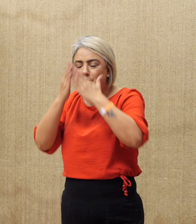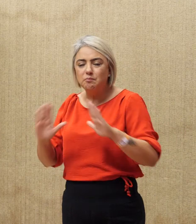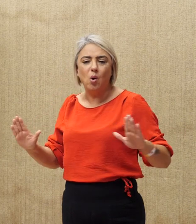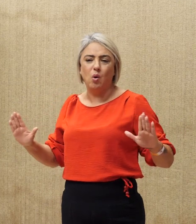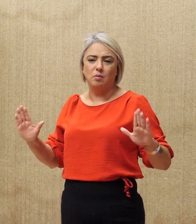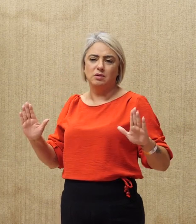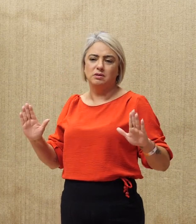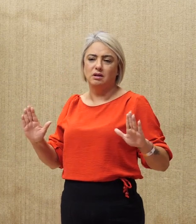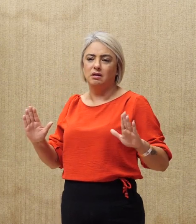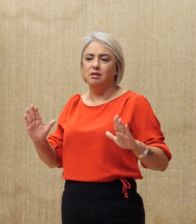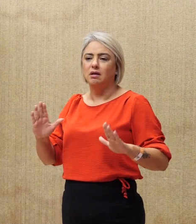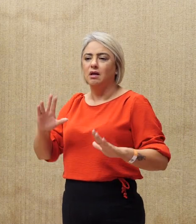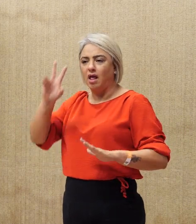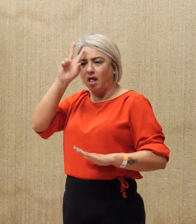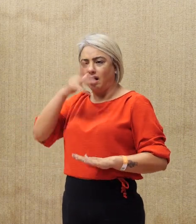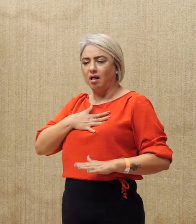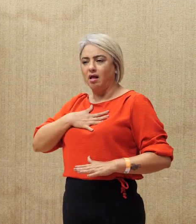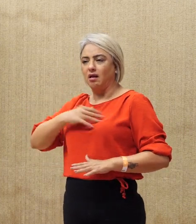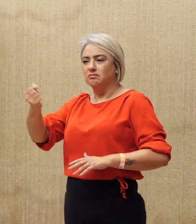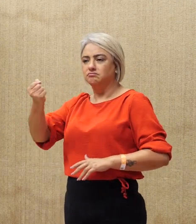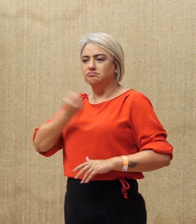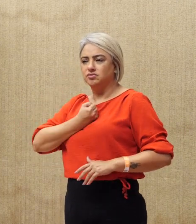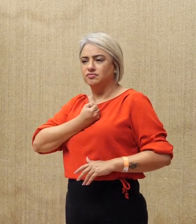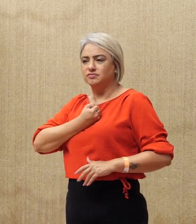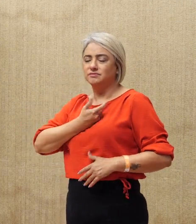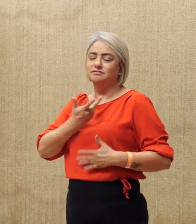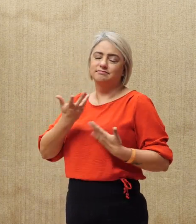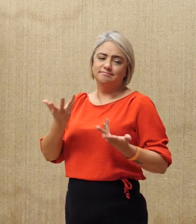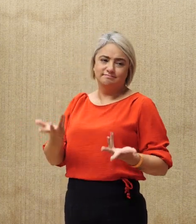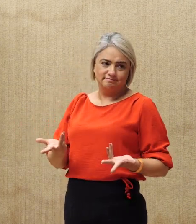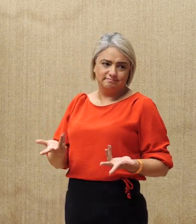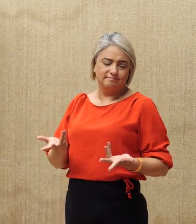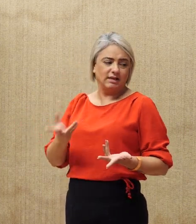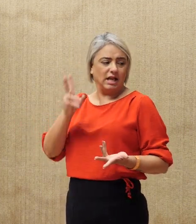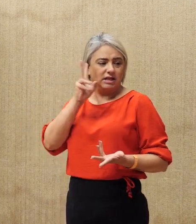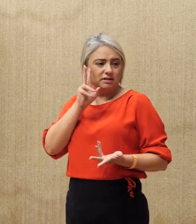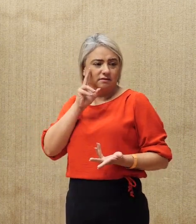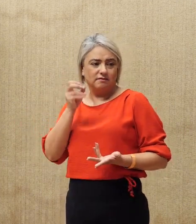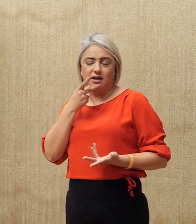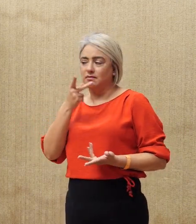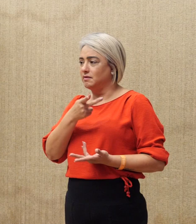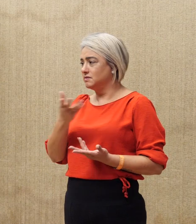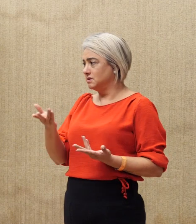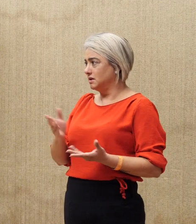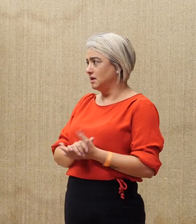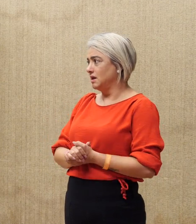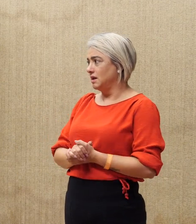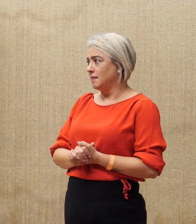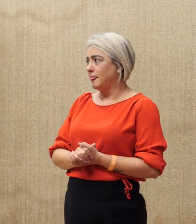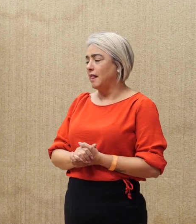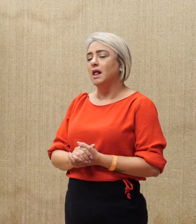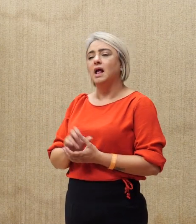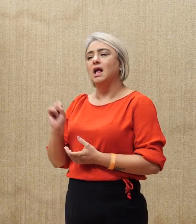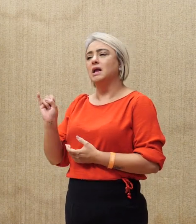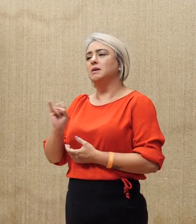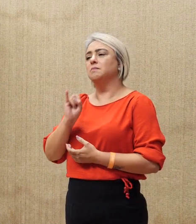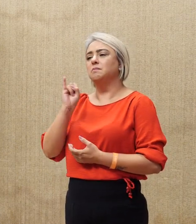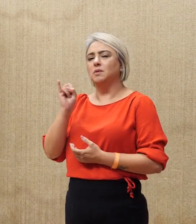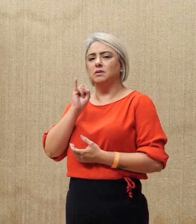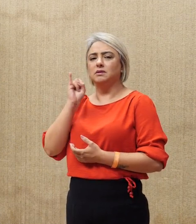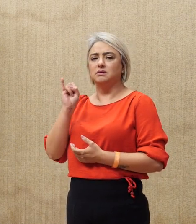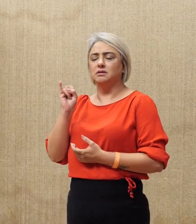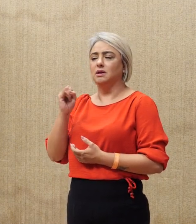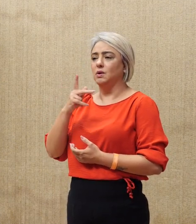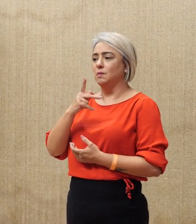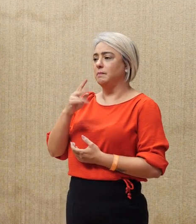sonho. Infelizmente, ela acabou com a própria vida. Então, gostaria de dizer para vocês, e aí, Cantalice, é fundamental